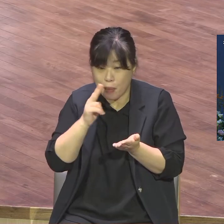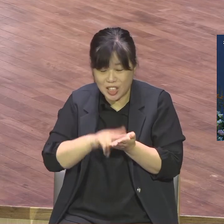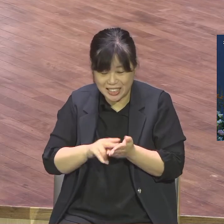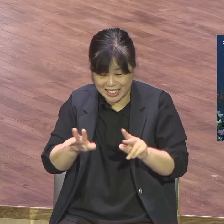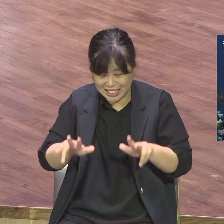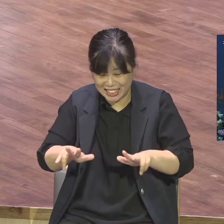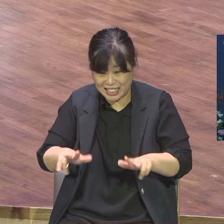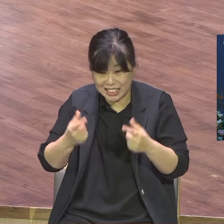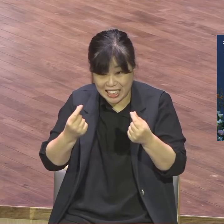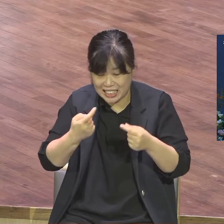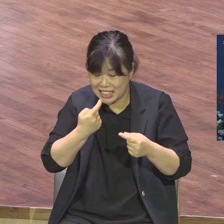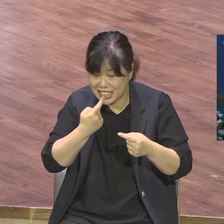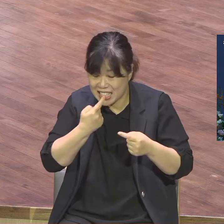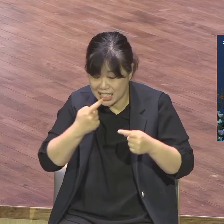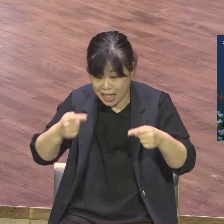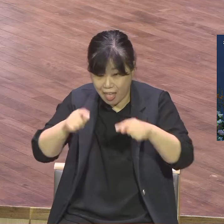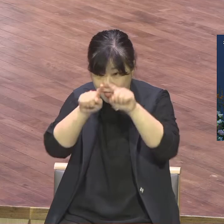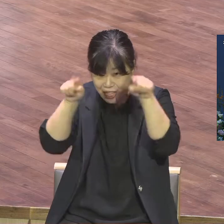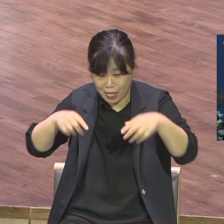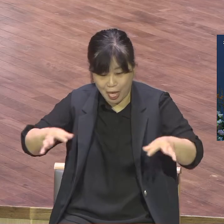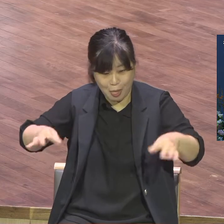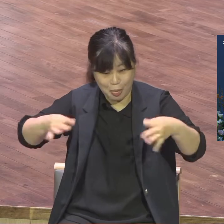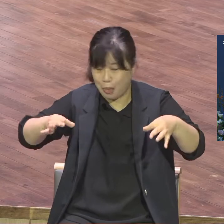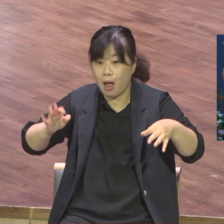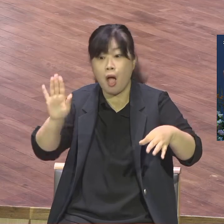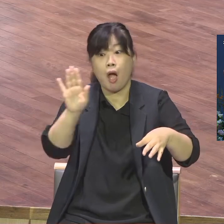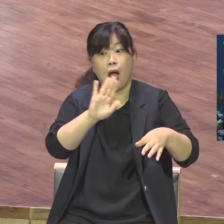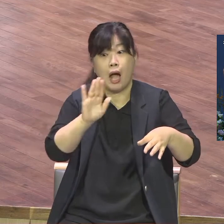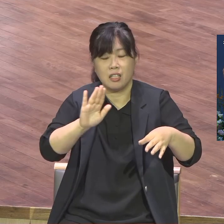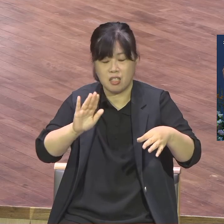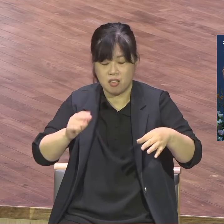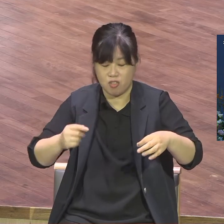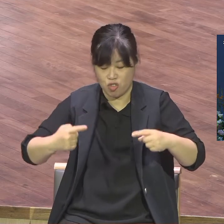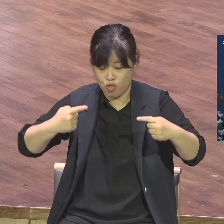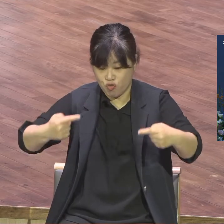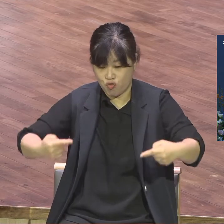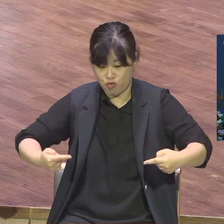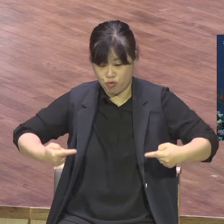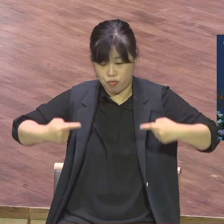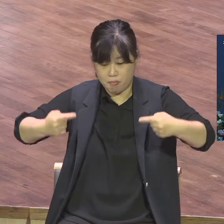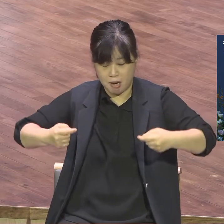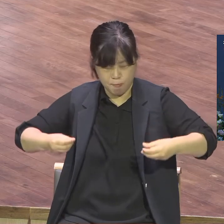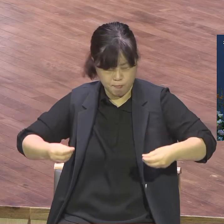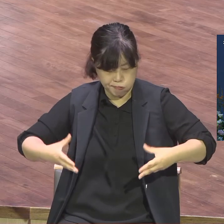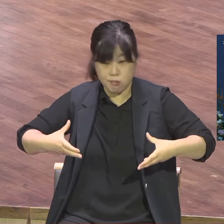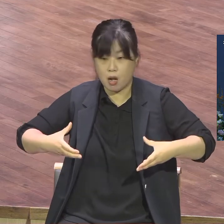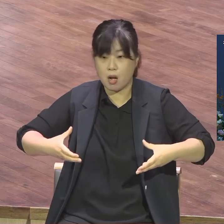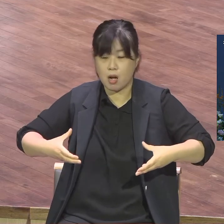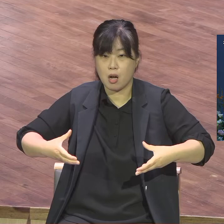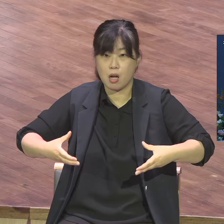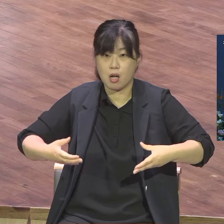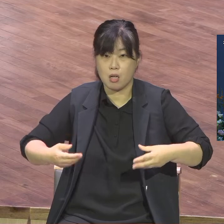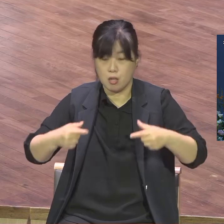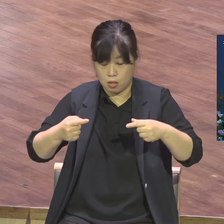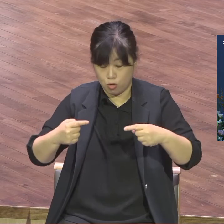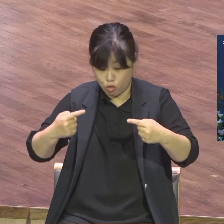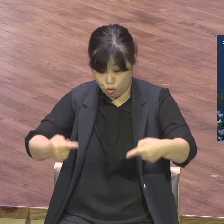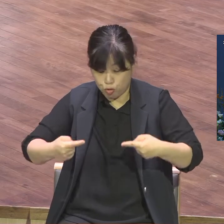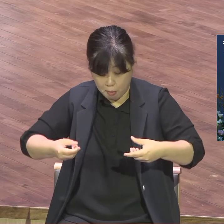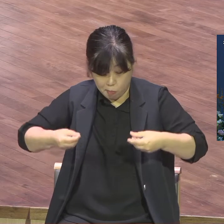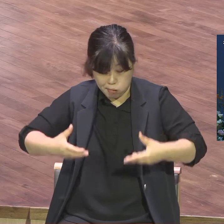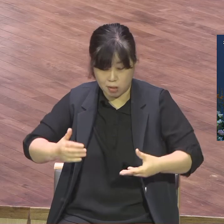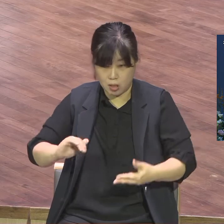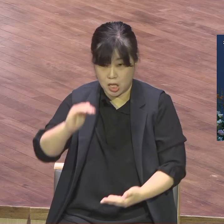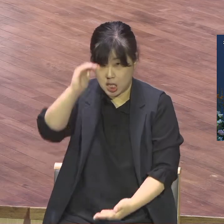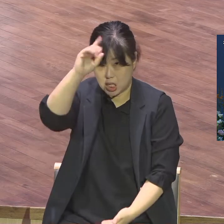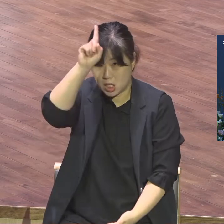말아요. 그 두루마리가 얼마나 큰지요. 두루마리가 사람 우리 키만